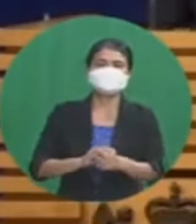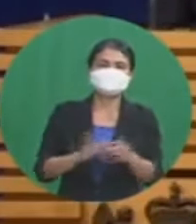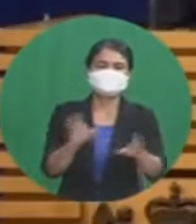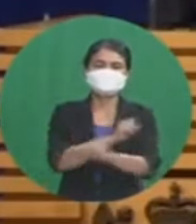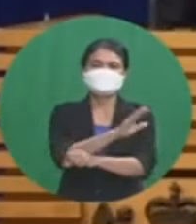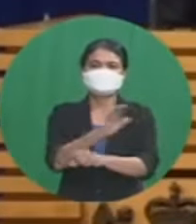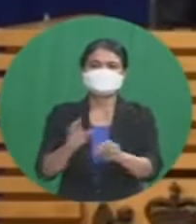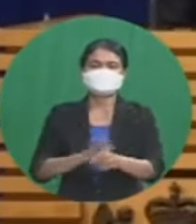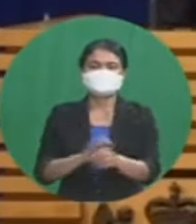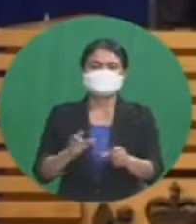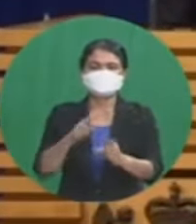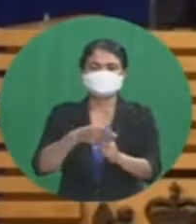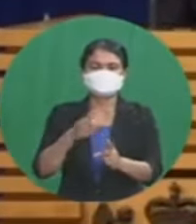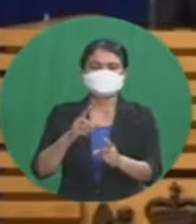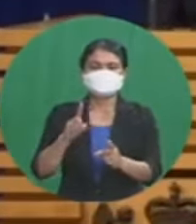ឲ្យបានគ្រប់ដុះនៅត្រឹមមករាឆ្នាំ